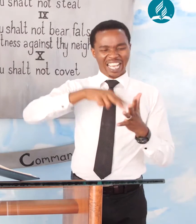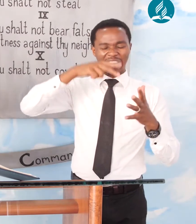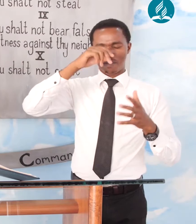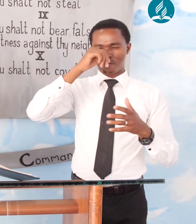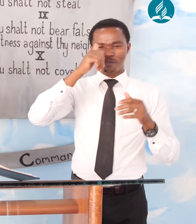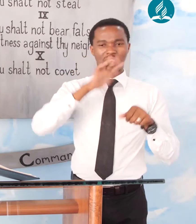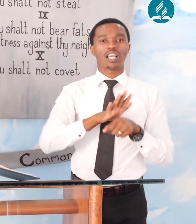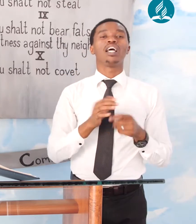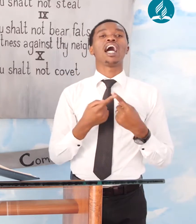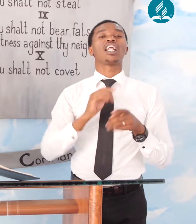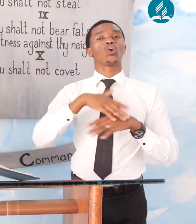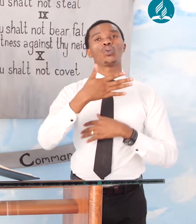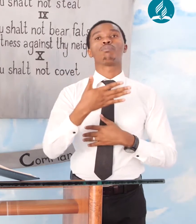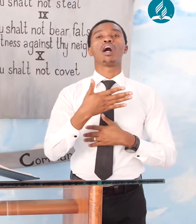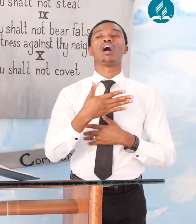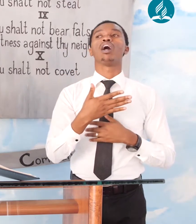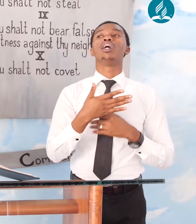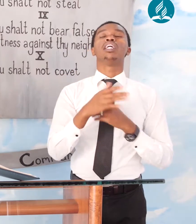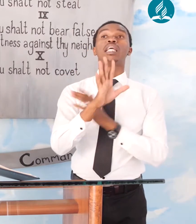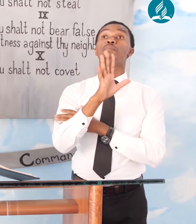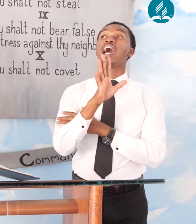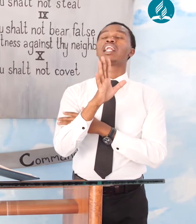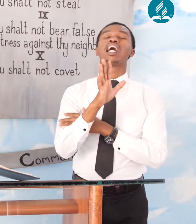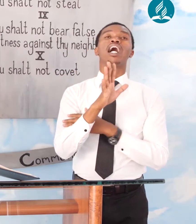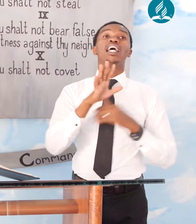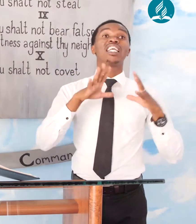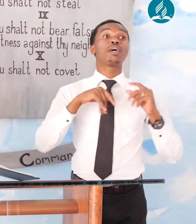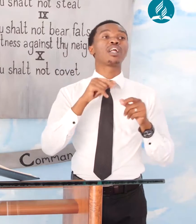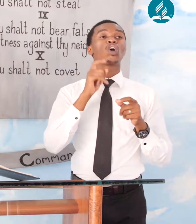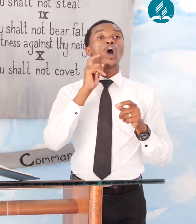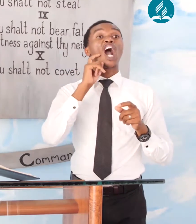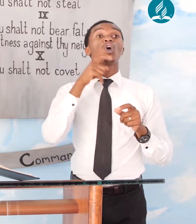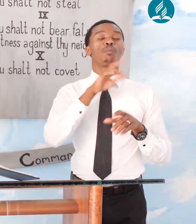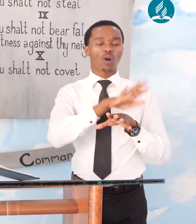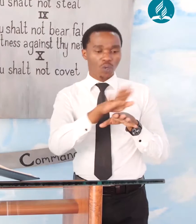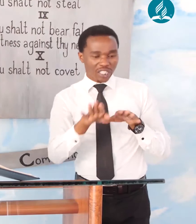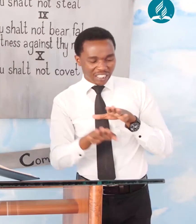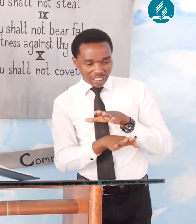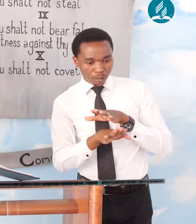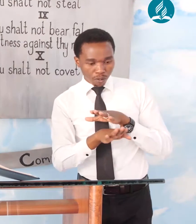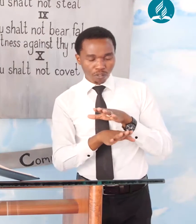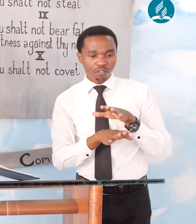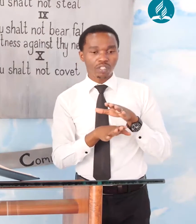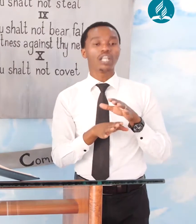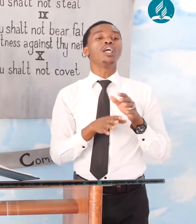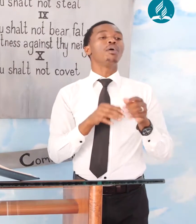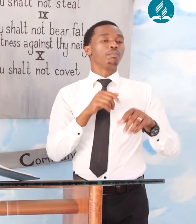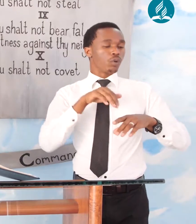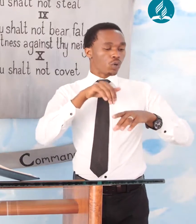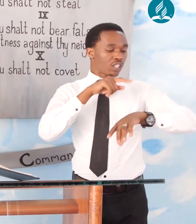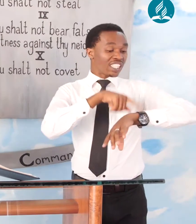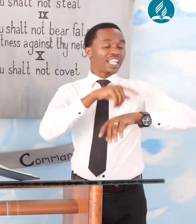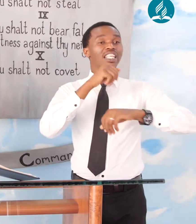ariko noneho Imana ishaka kumucisha bugufi aribwo yabanje yamucisha muri iriya myaka 40 yo kubana